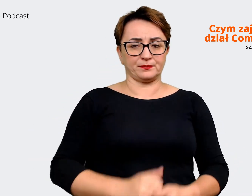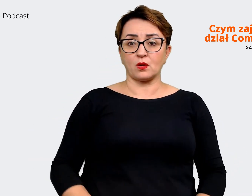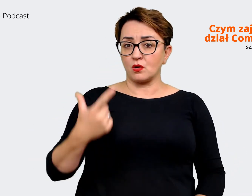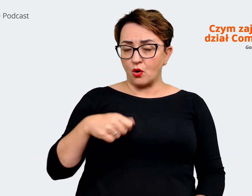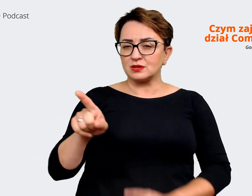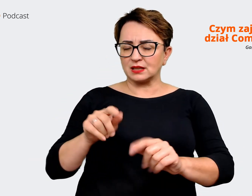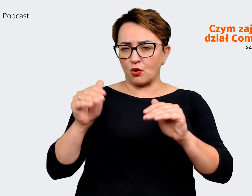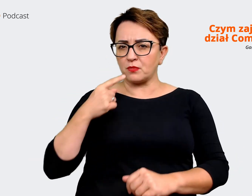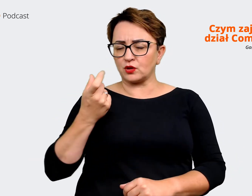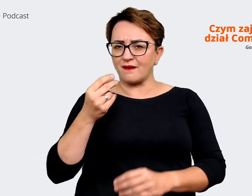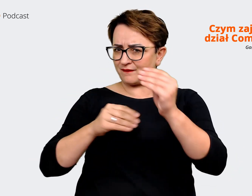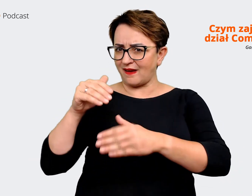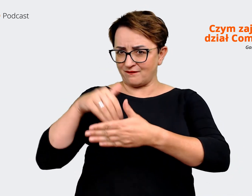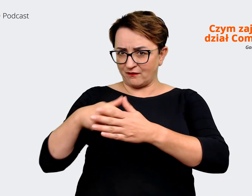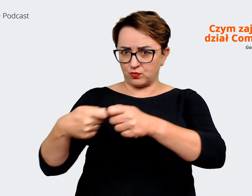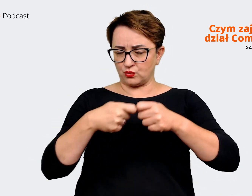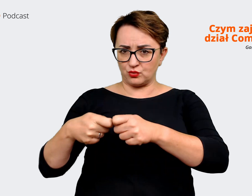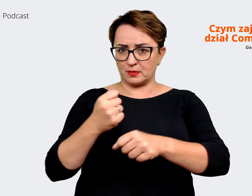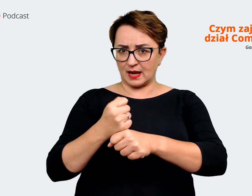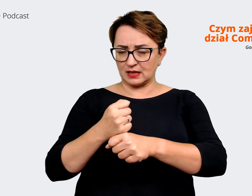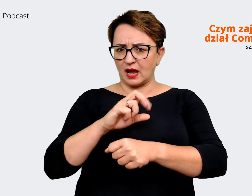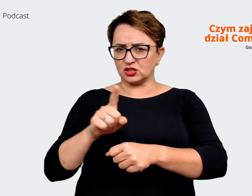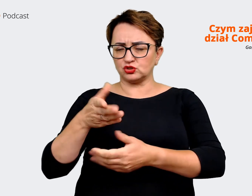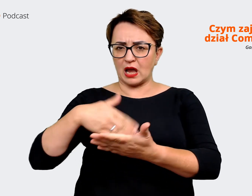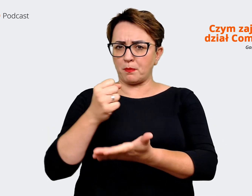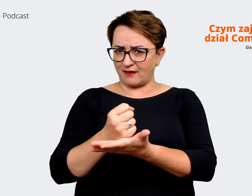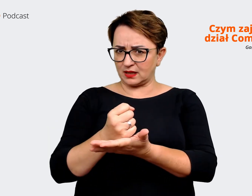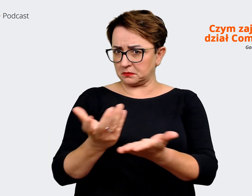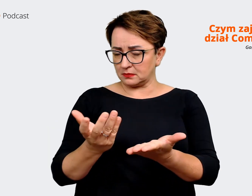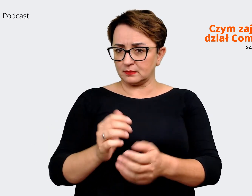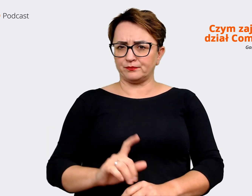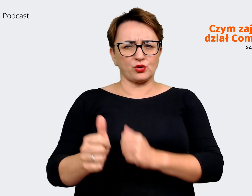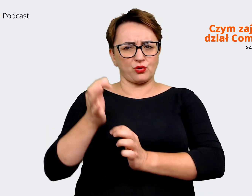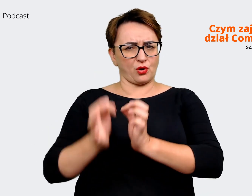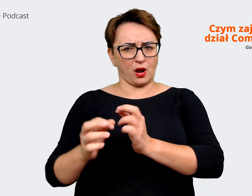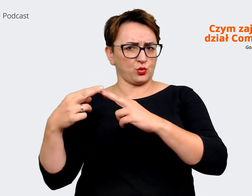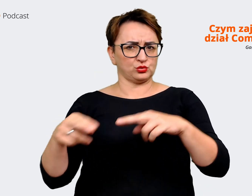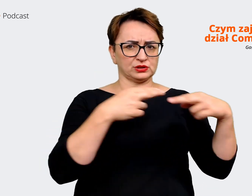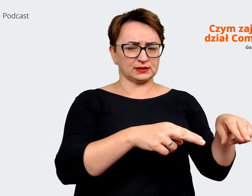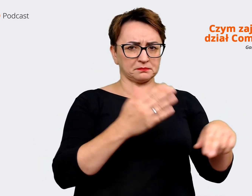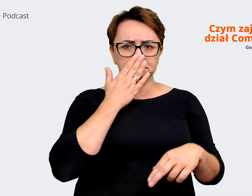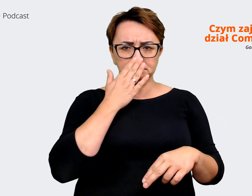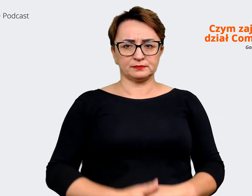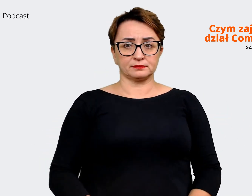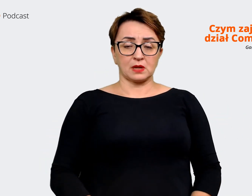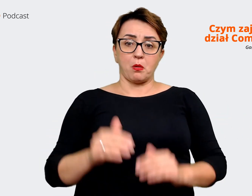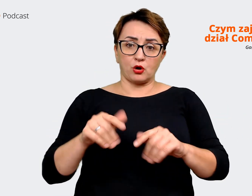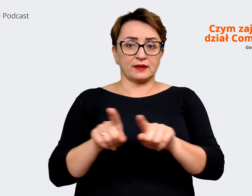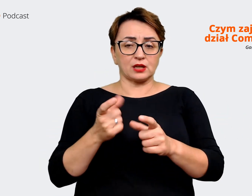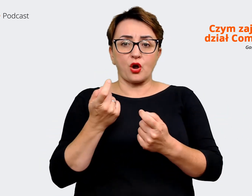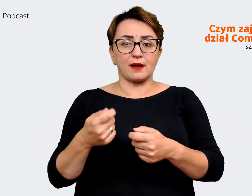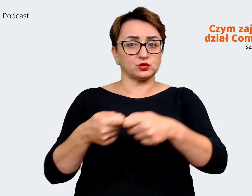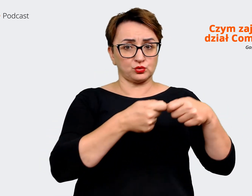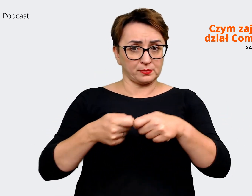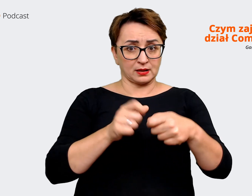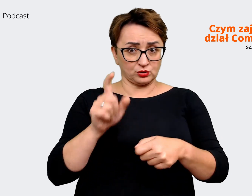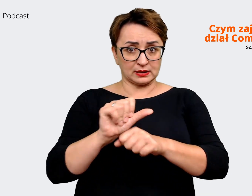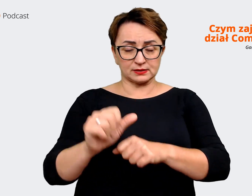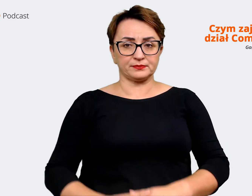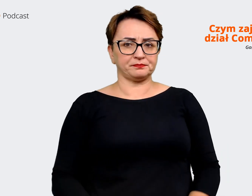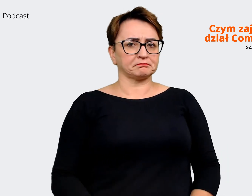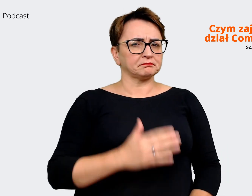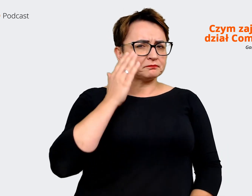sprawy. Czyli można powiedzieć, że trochę bardziej wewnętrznie współpracujecie niż dział prawny, powiedzmy? Na czym dokładnie polega ta różnica między wami? Może są też jakieś płaszczyzny,